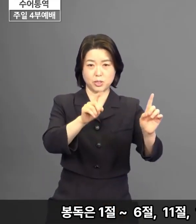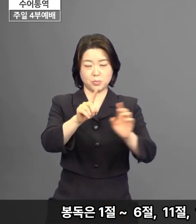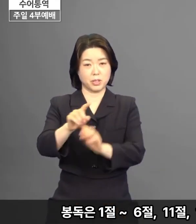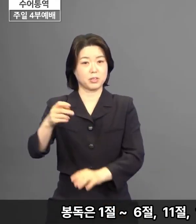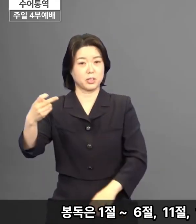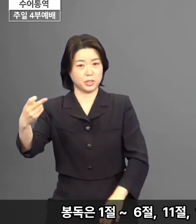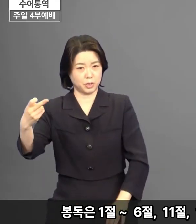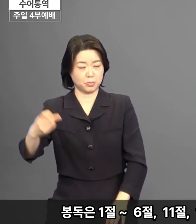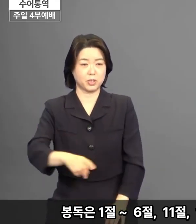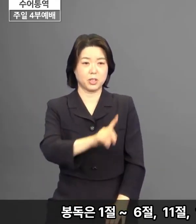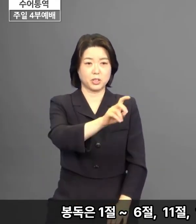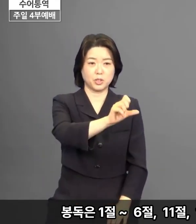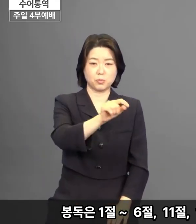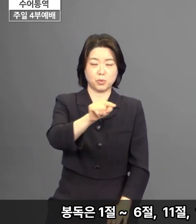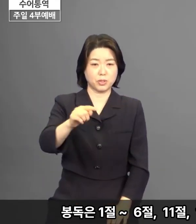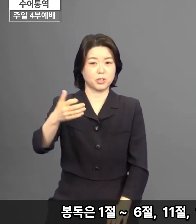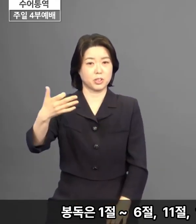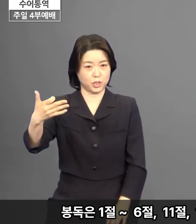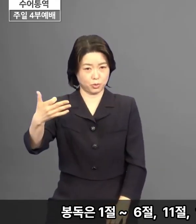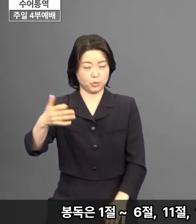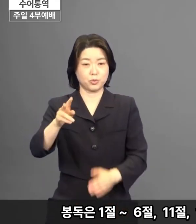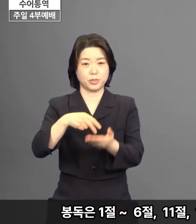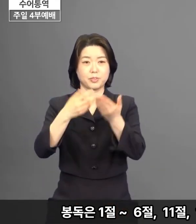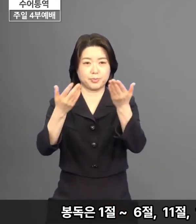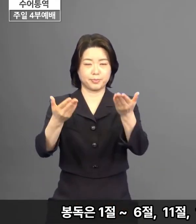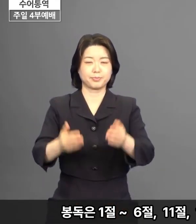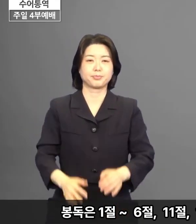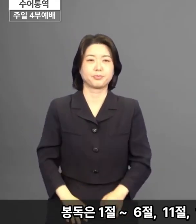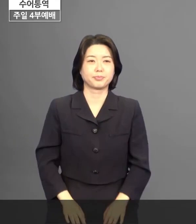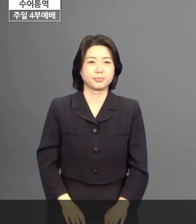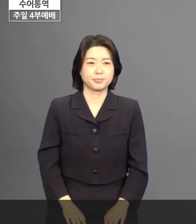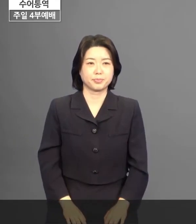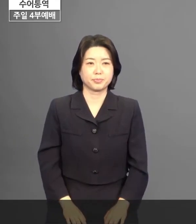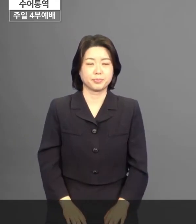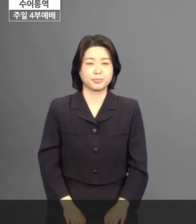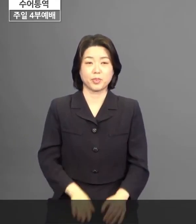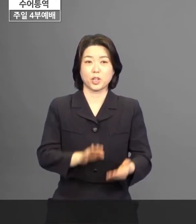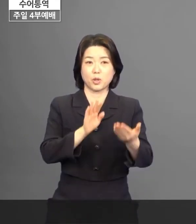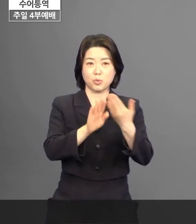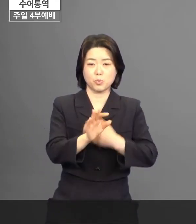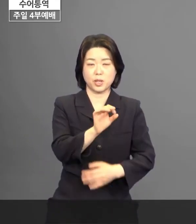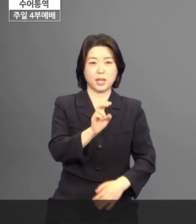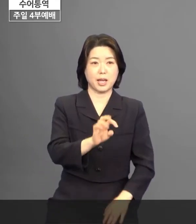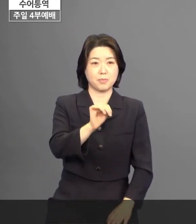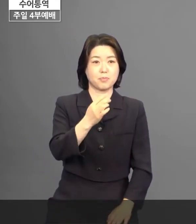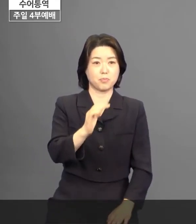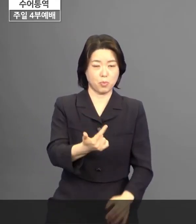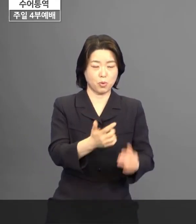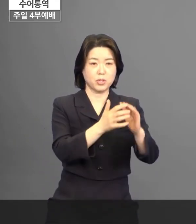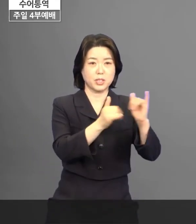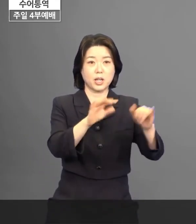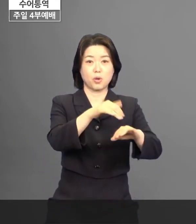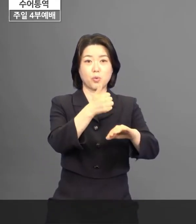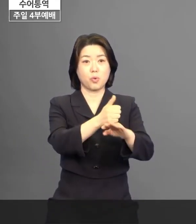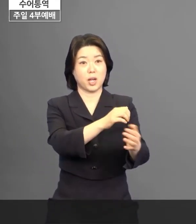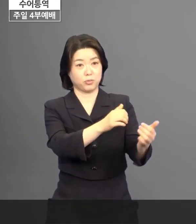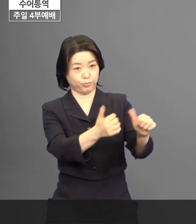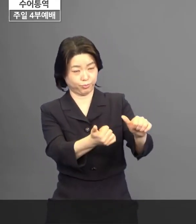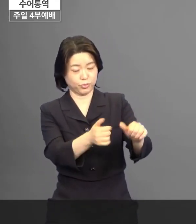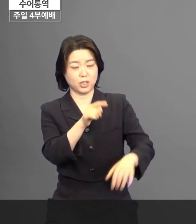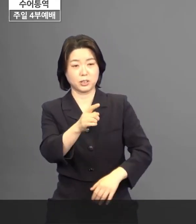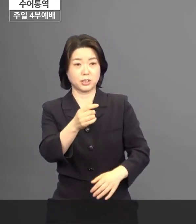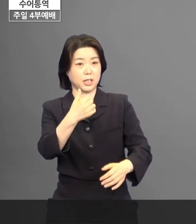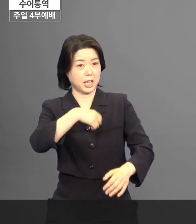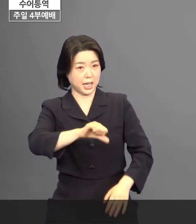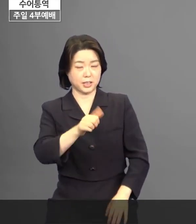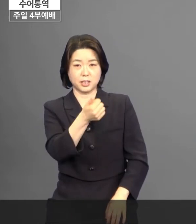12, 15에서 19절만 하도록 하겠습니다. 그 뒤에 암몬 사람의 왕이 죽고 그의 아들